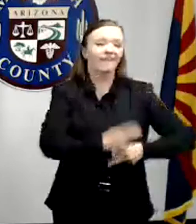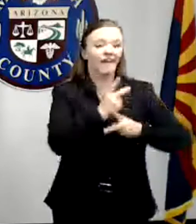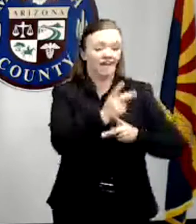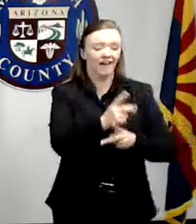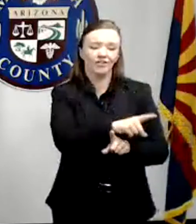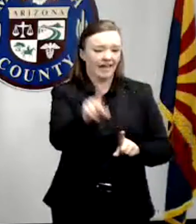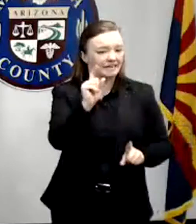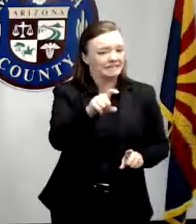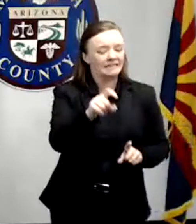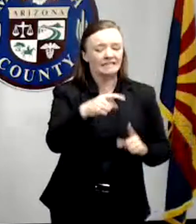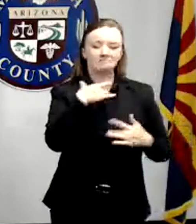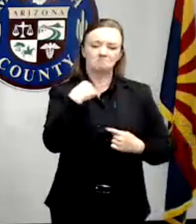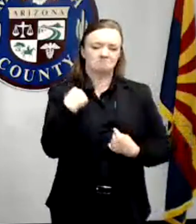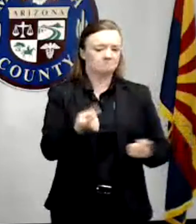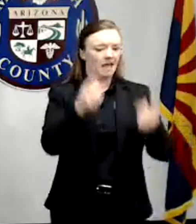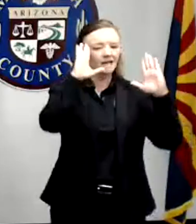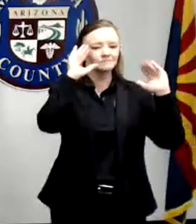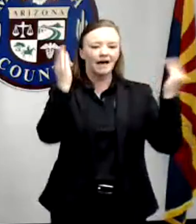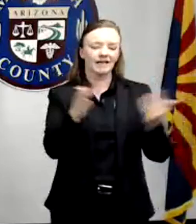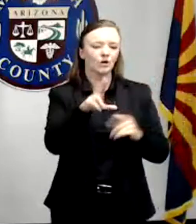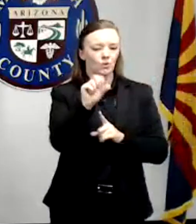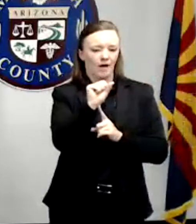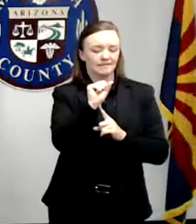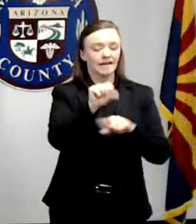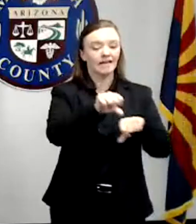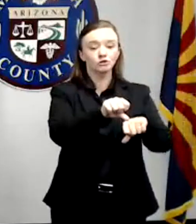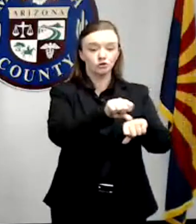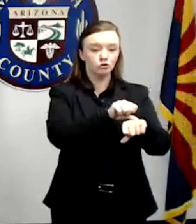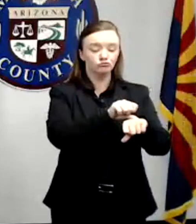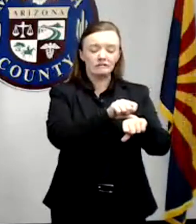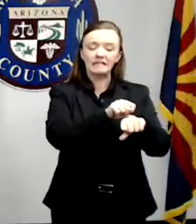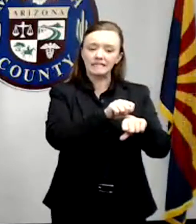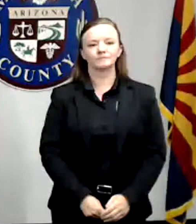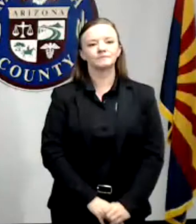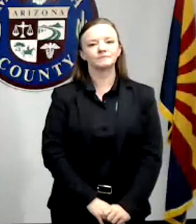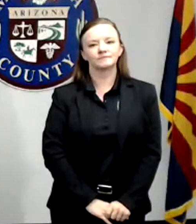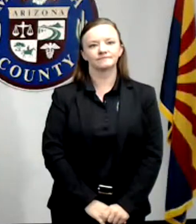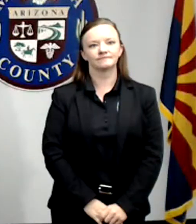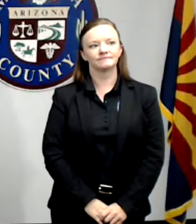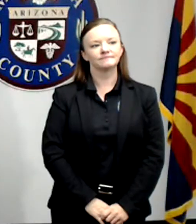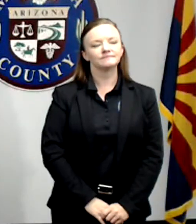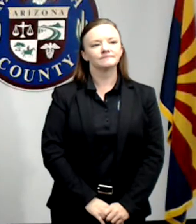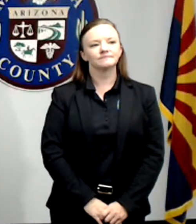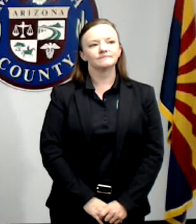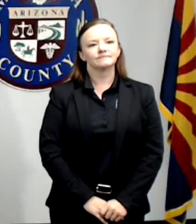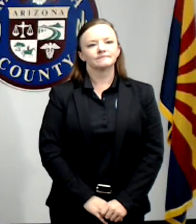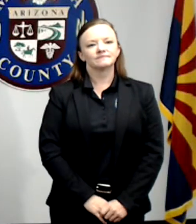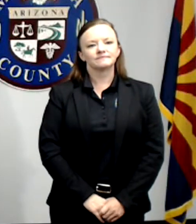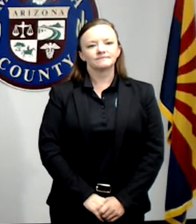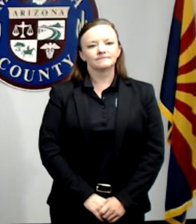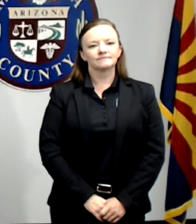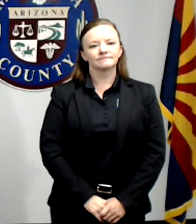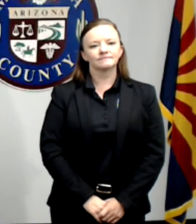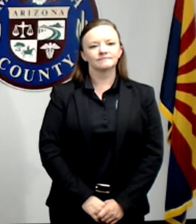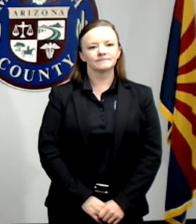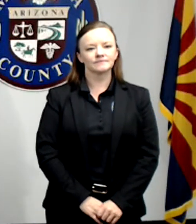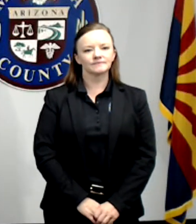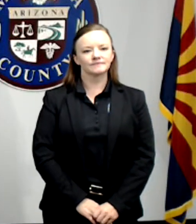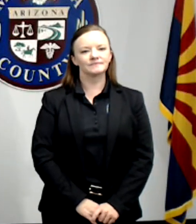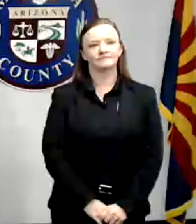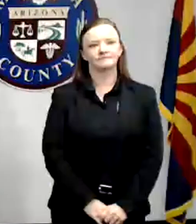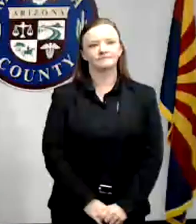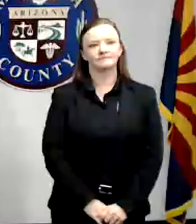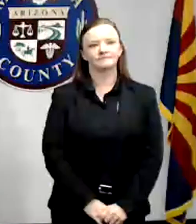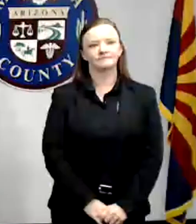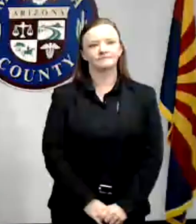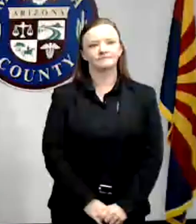expect here in the United States, and elective surgeries is really part of. Y ¿cuál es la posición, la postura de la orden